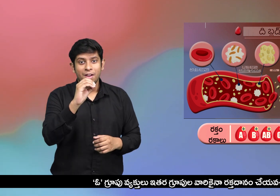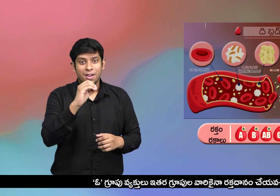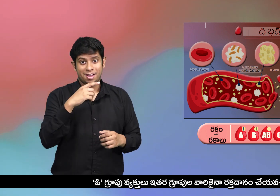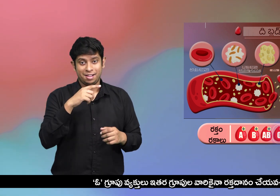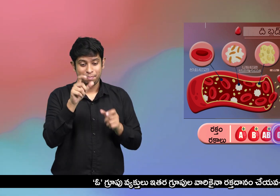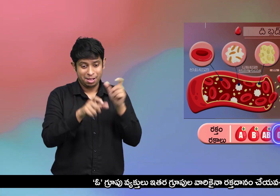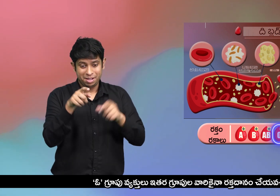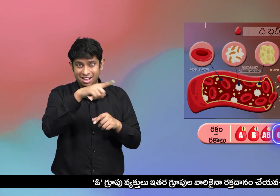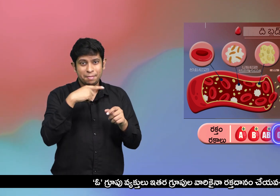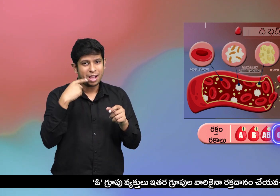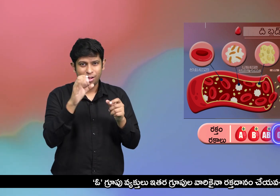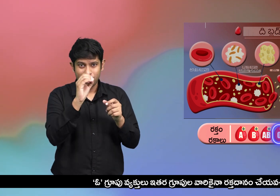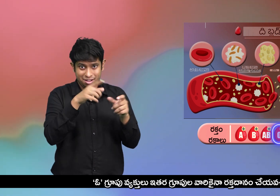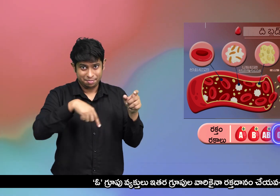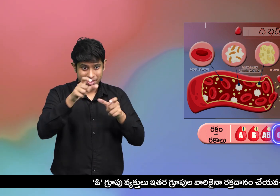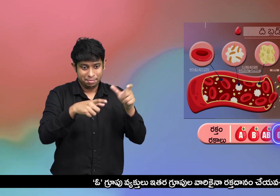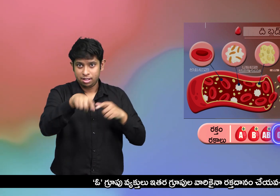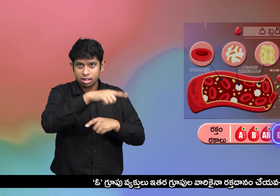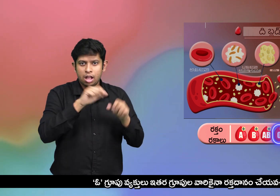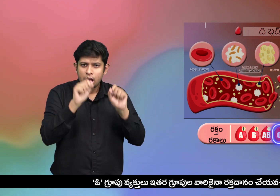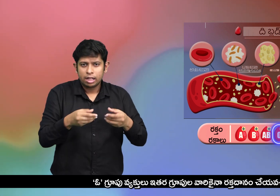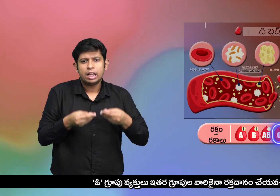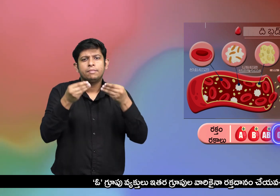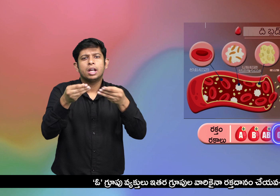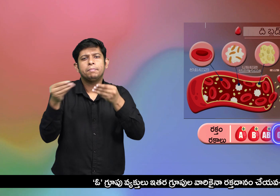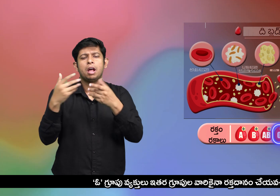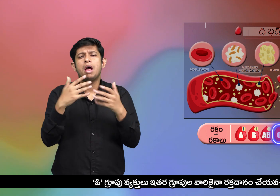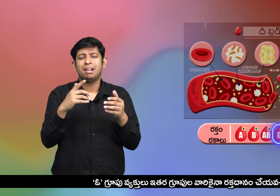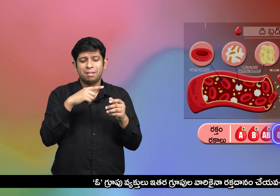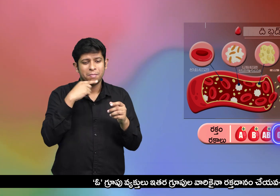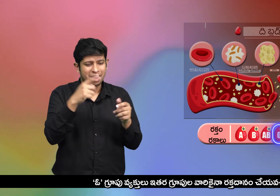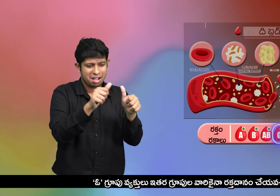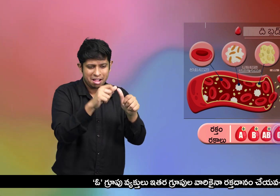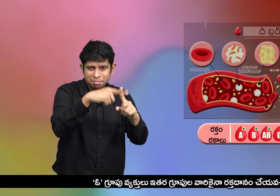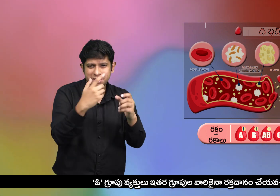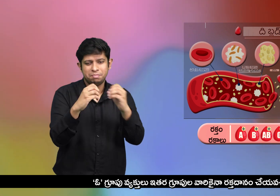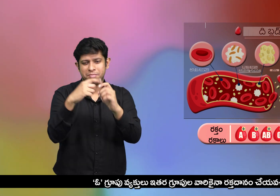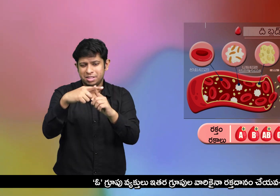ఓ గ్రూపు వ్యక్తులు ఇతర గ్రూపుల వారికైనా రక్తదానం చేయవచ్చు.